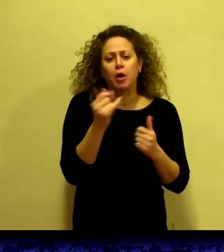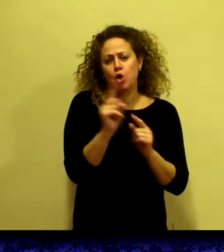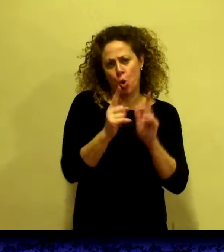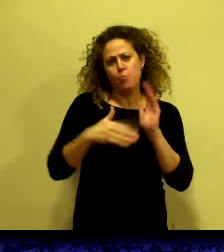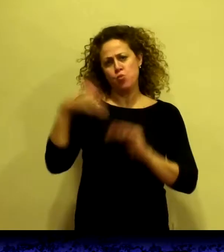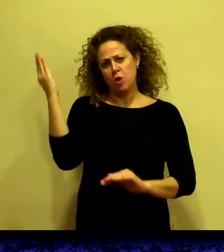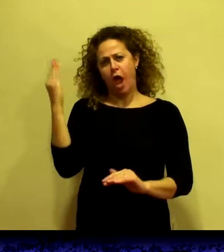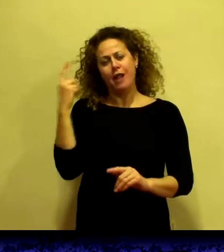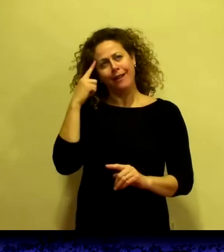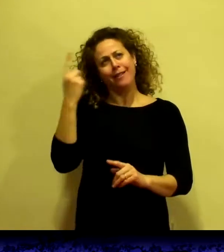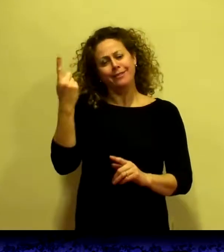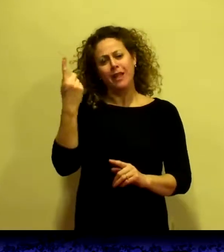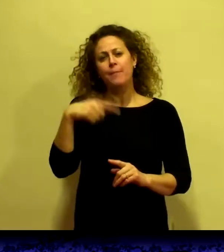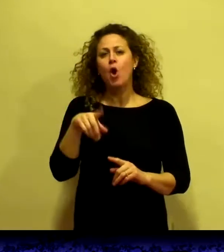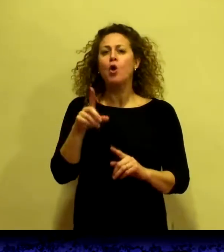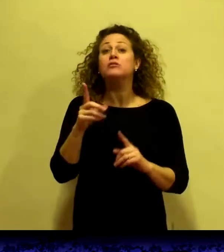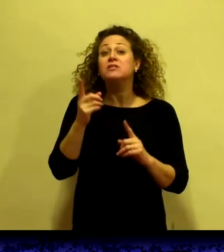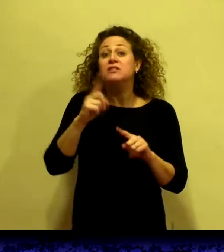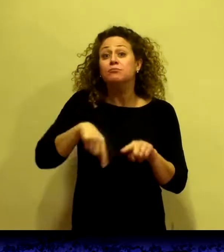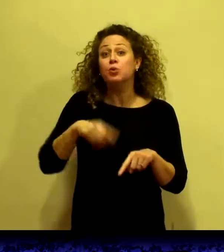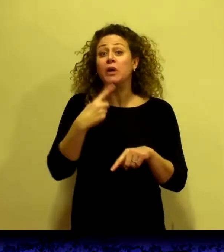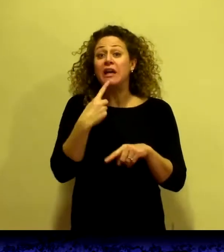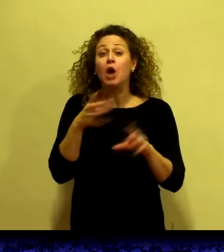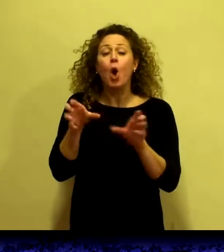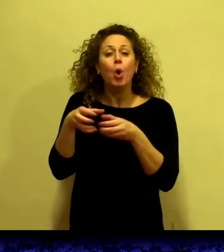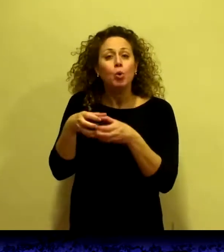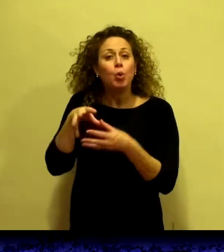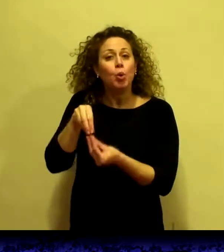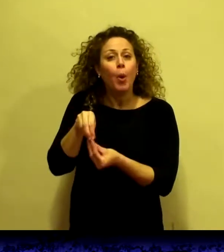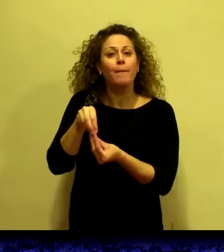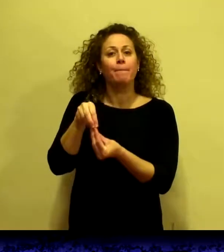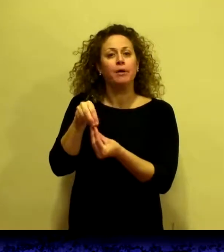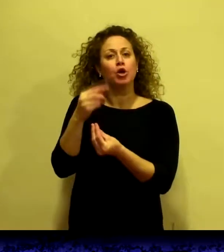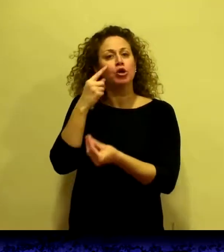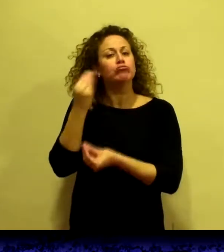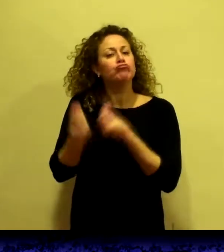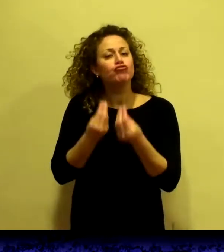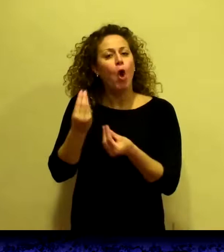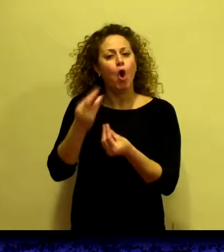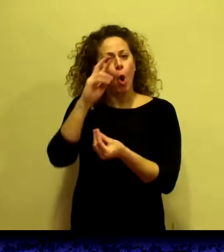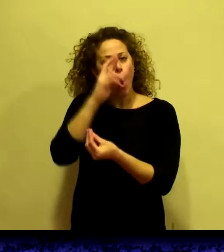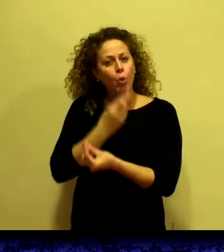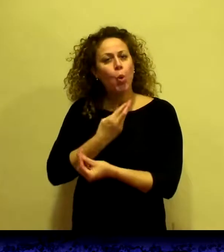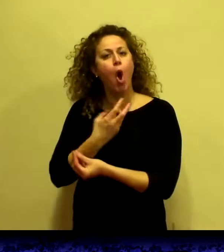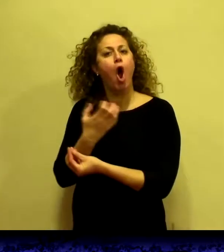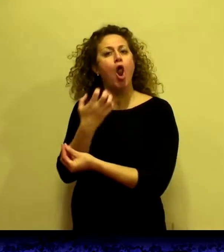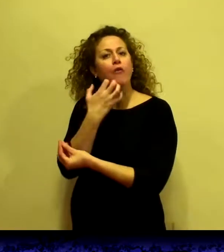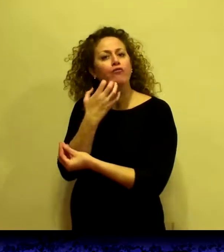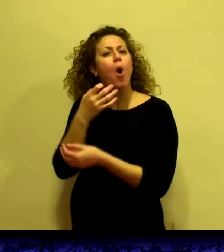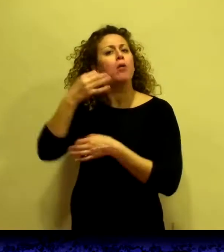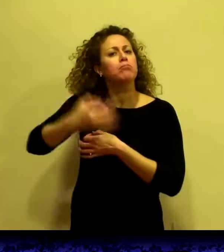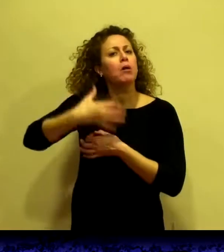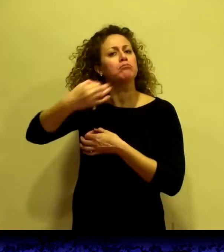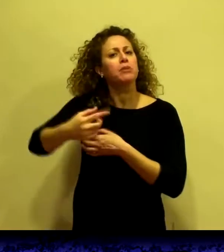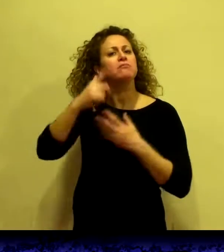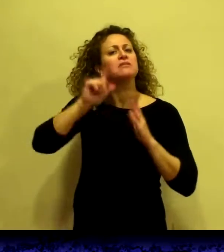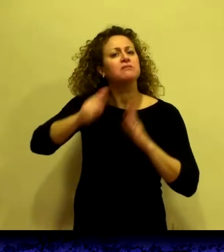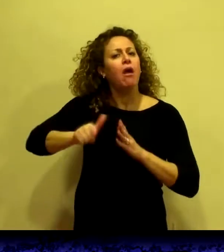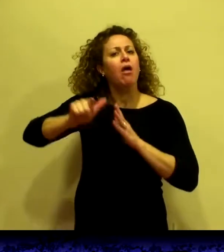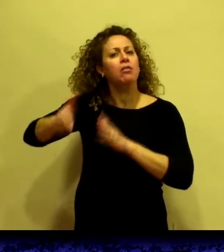a eventualmente gruppi di gioco di ruolo che vogliono trovarsi con cadenza settimanale, e noi mettiamo i locali a